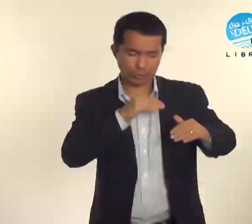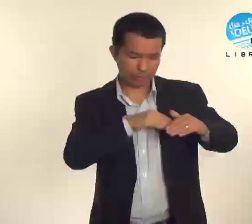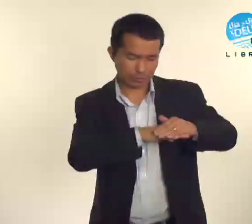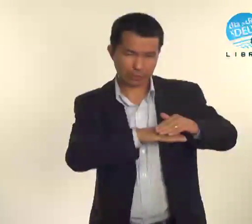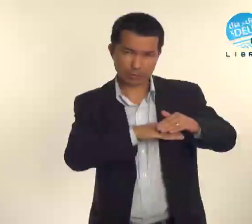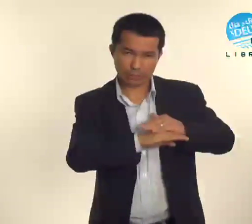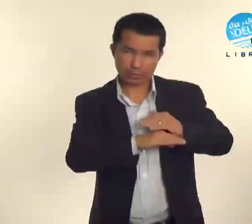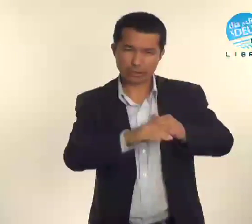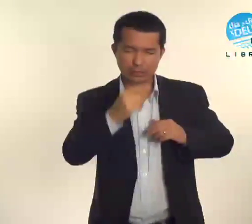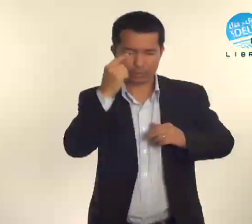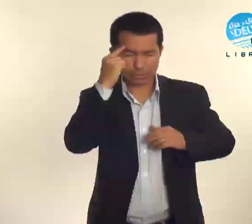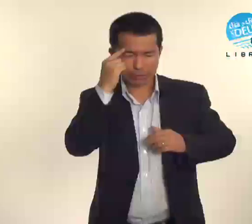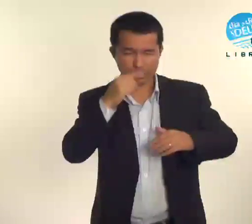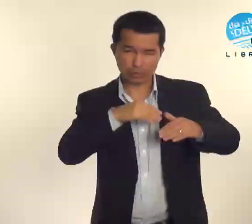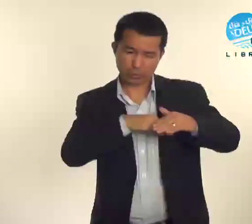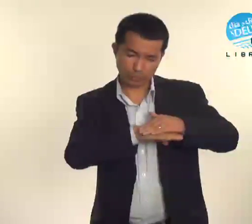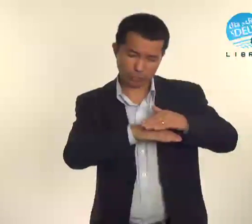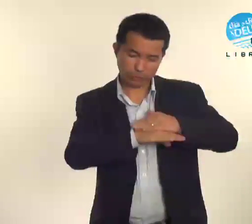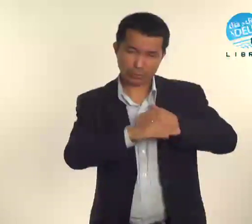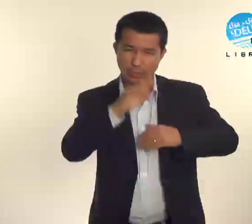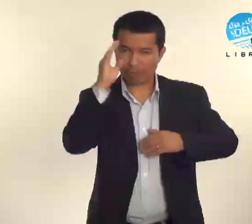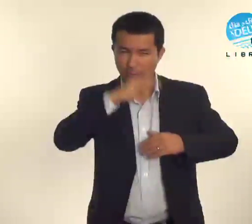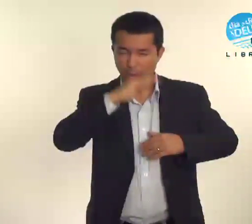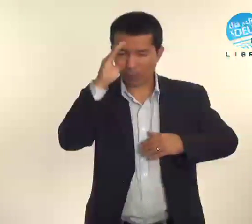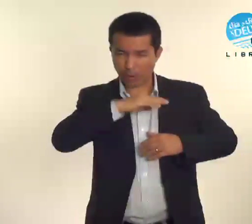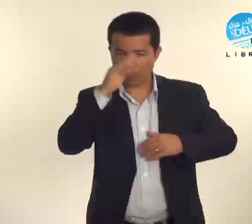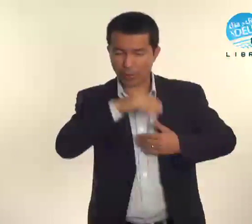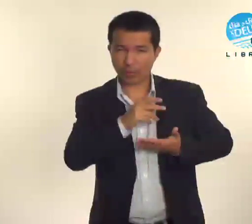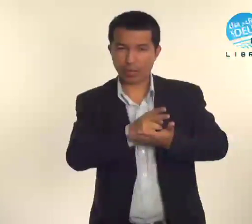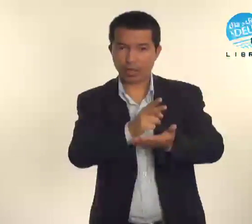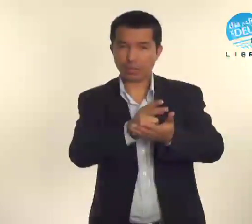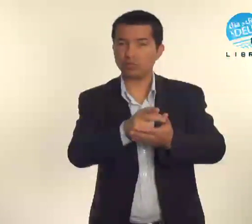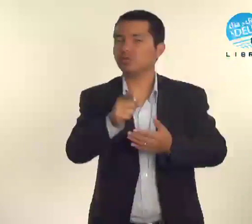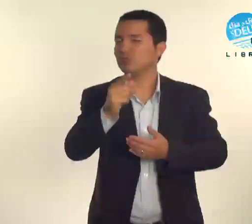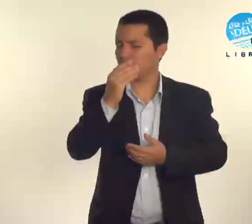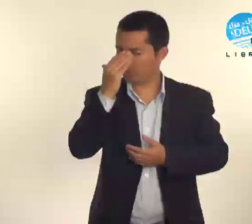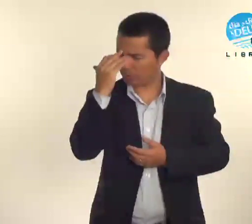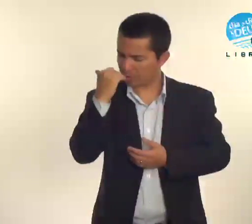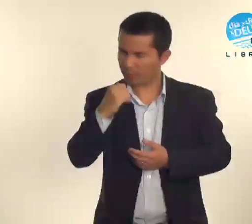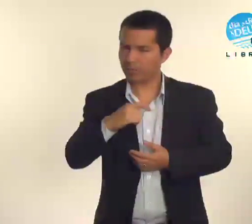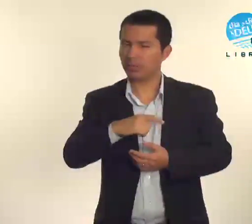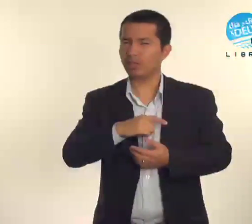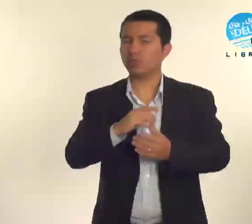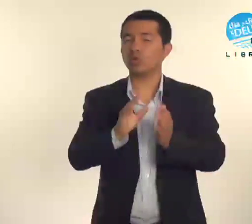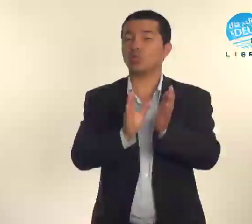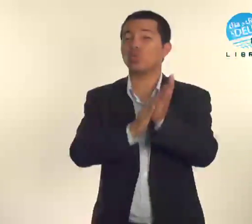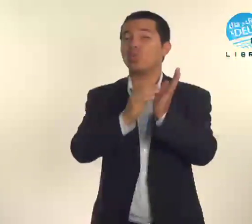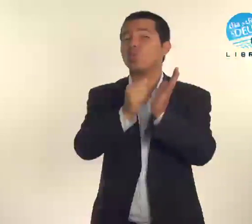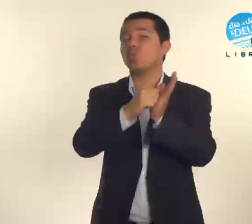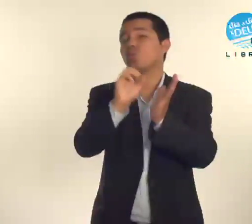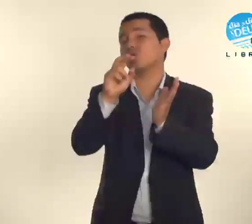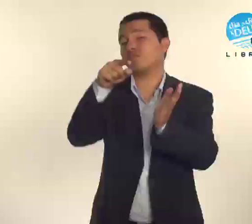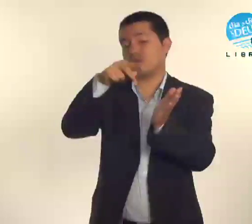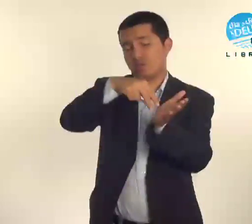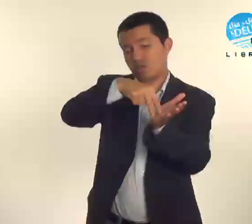tua alma, pode ter certeza que você vai escorregar e vai cair. Porque essas coisas vão começar